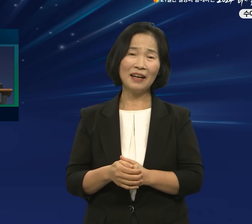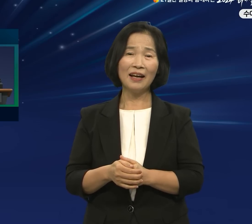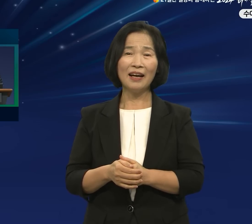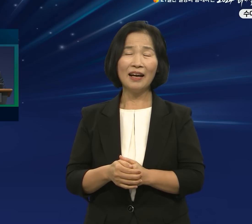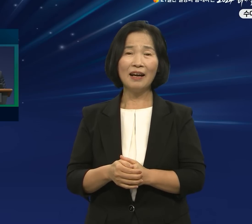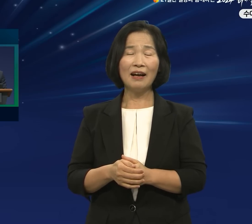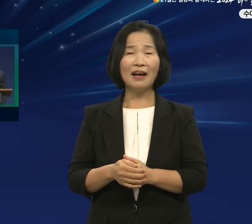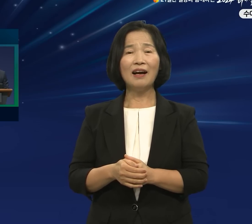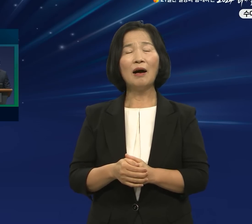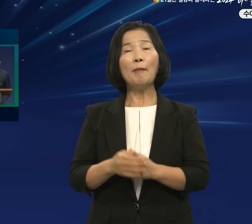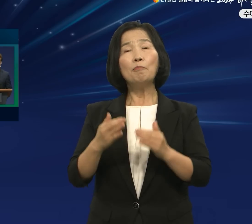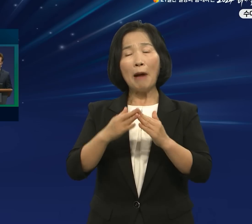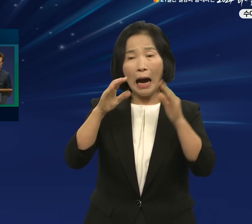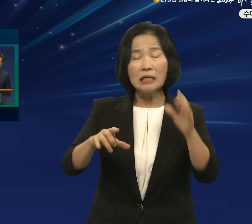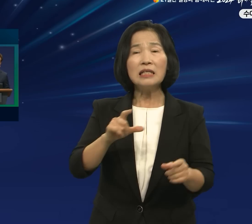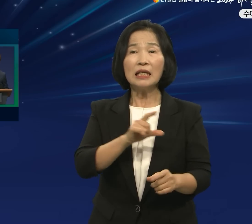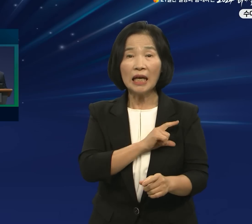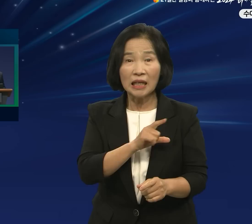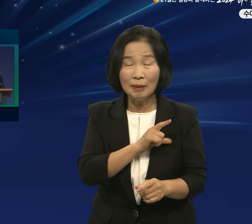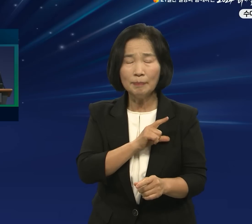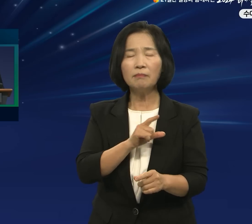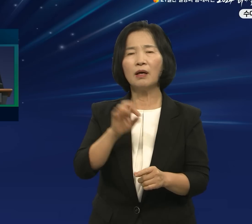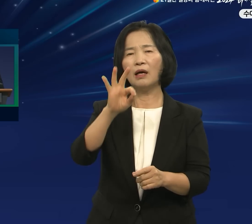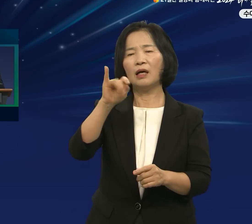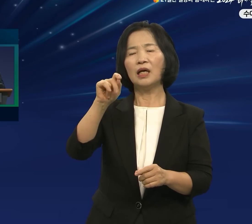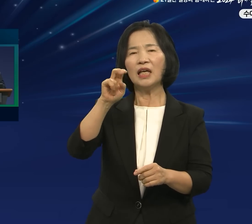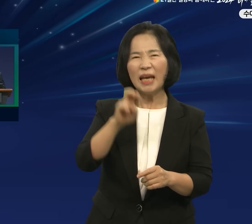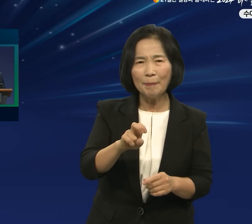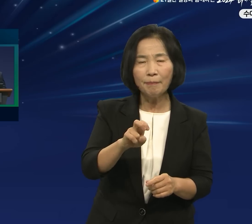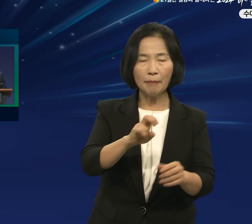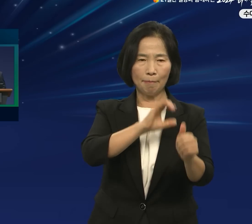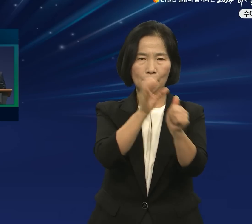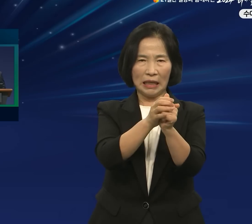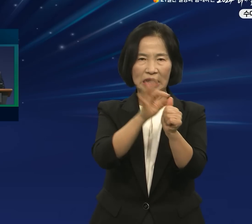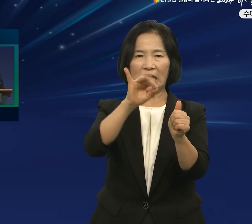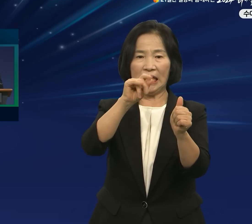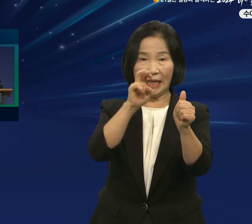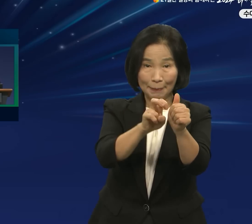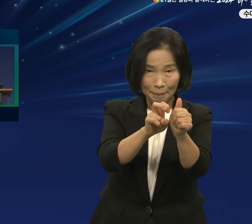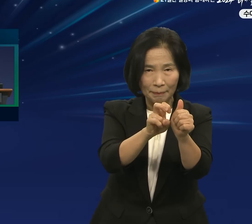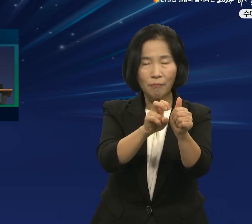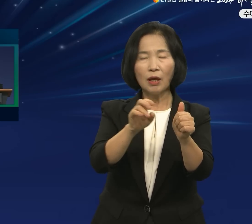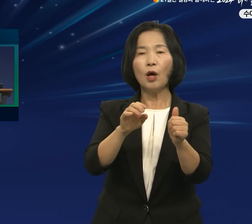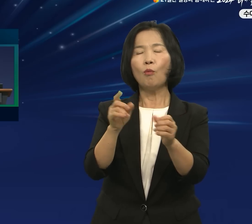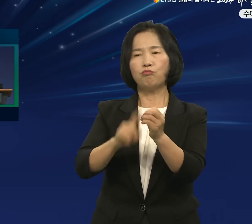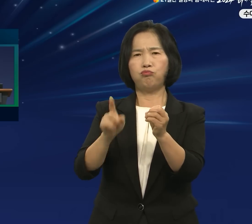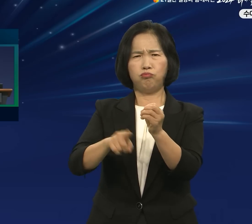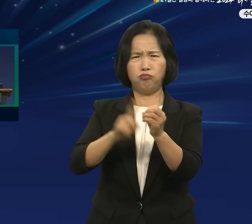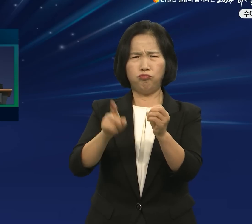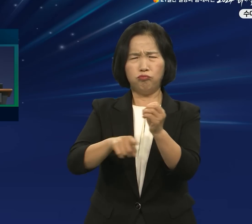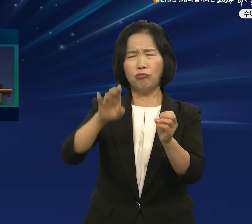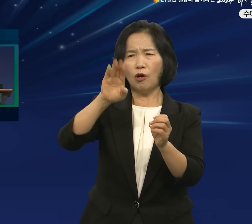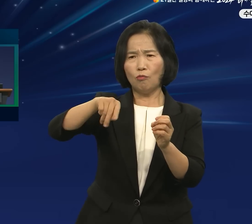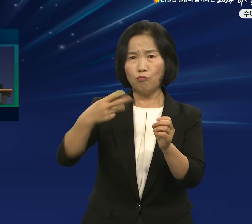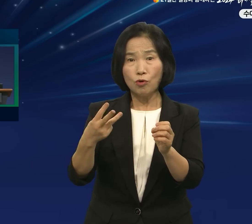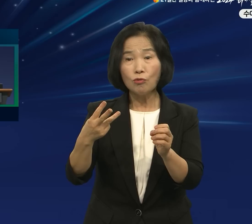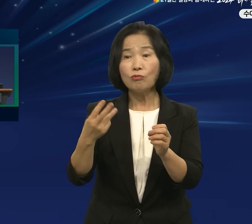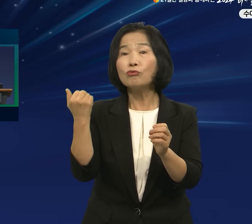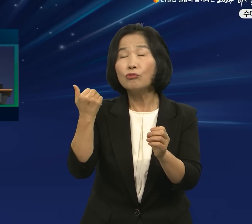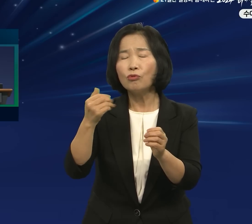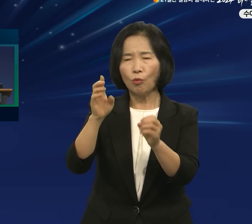마을 이름이 인불입니다. 한자로 맡길림, 부처불, 부처에게 맡긴